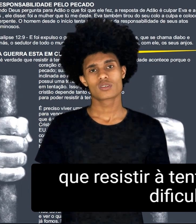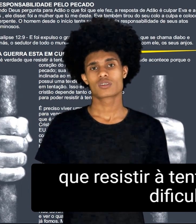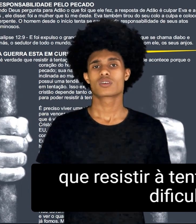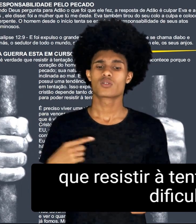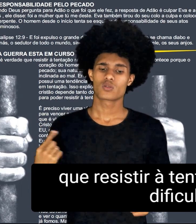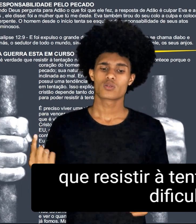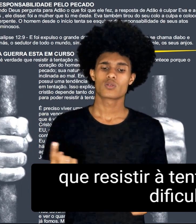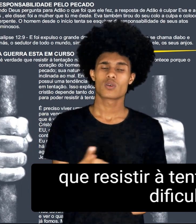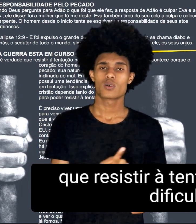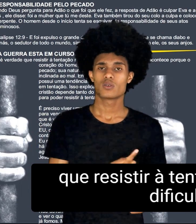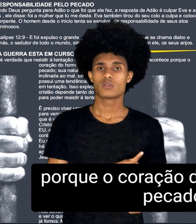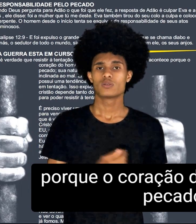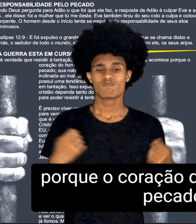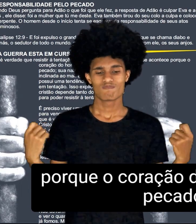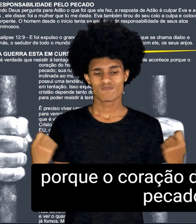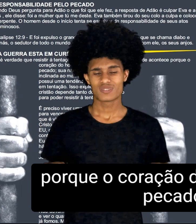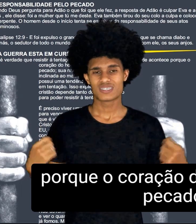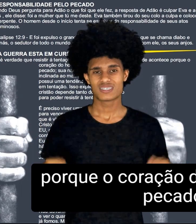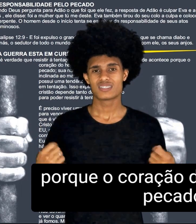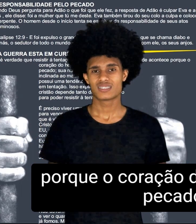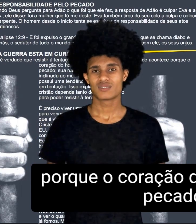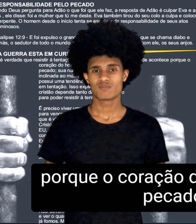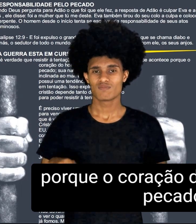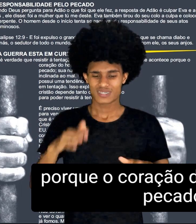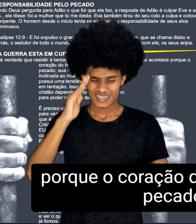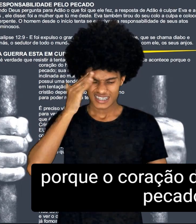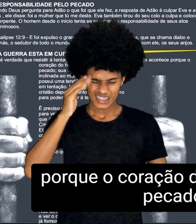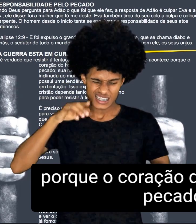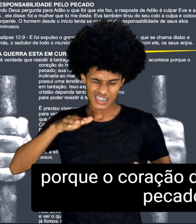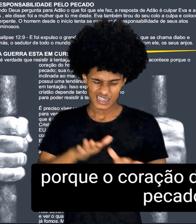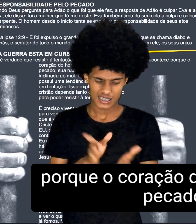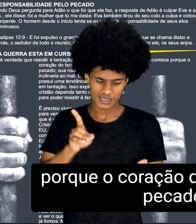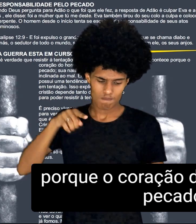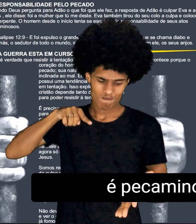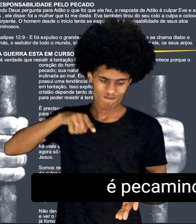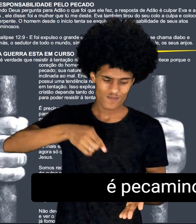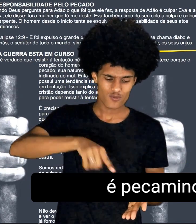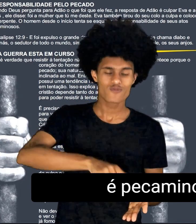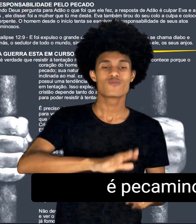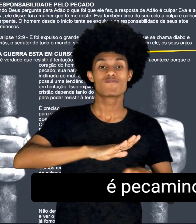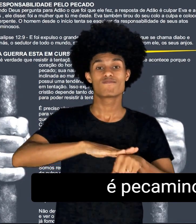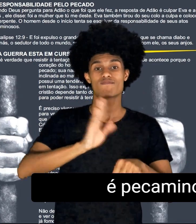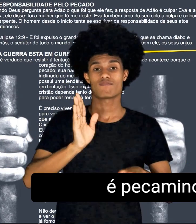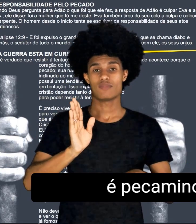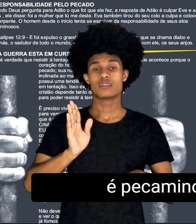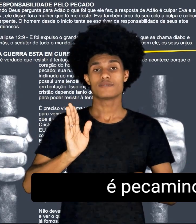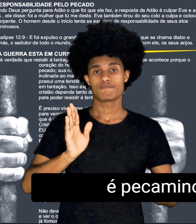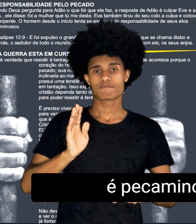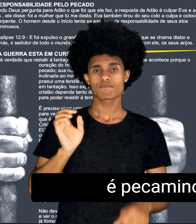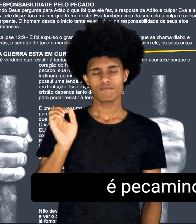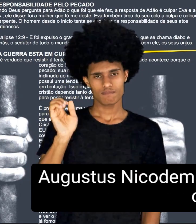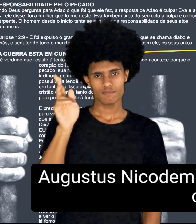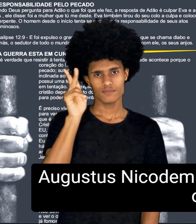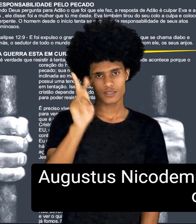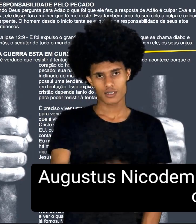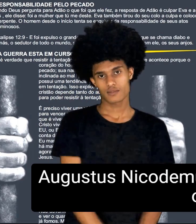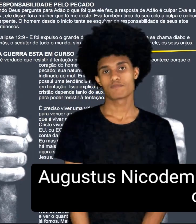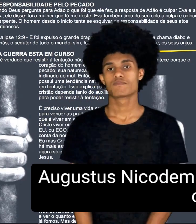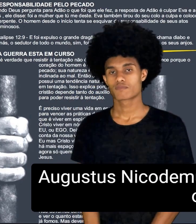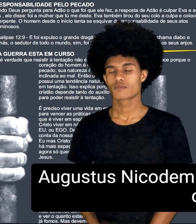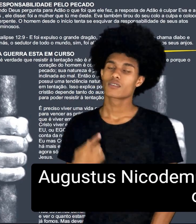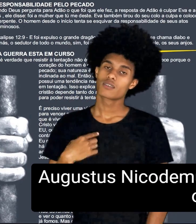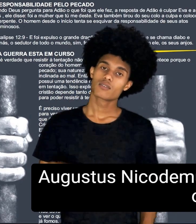algo fácil. Essa dificuldade acontece porque o coração do homem é corrompido pelo pecado. A sua natureza é pecaminosa, inclinada ao mal. Augusto Nicodemos fala